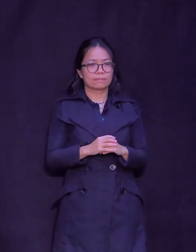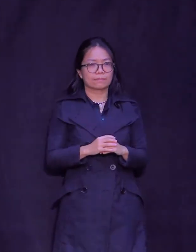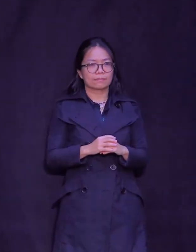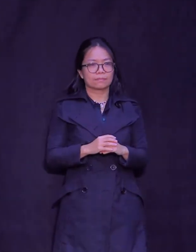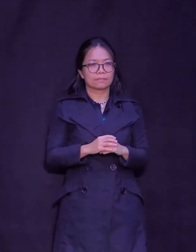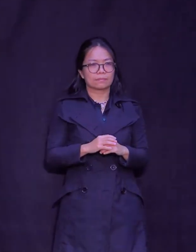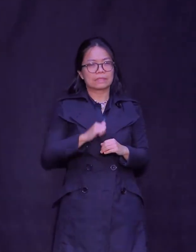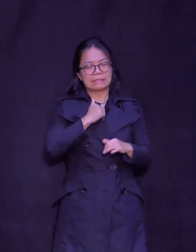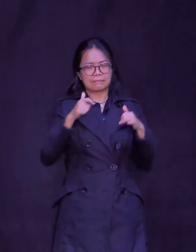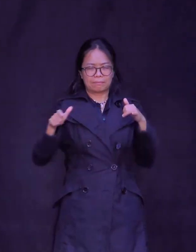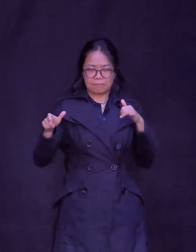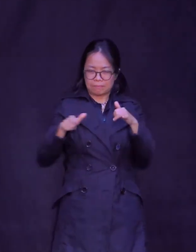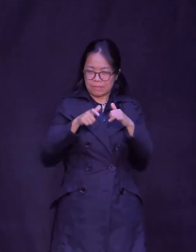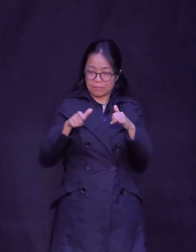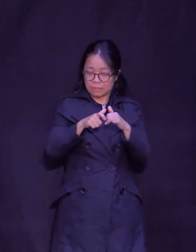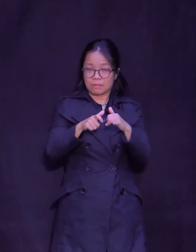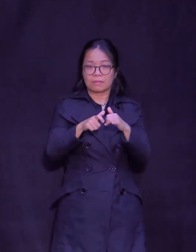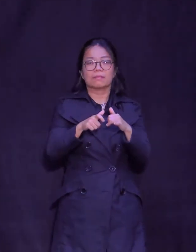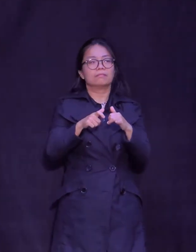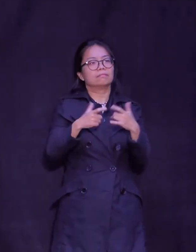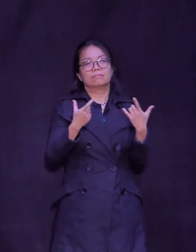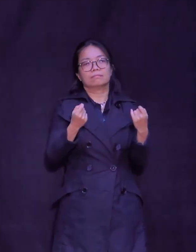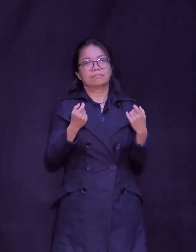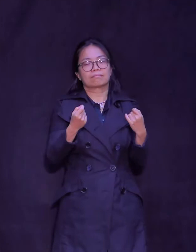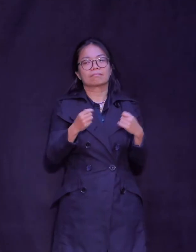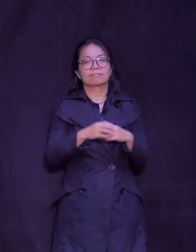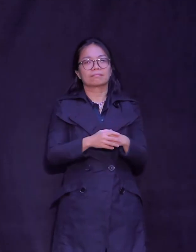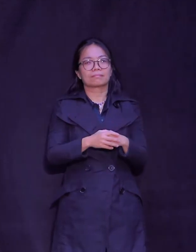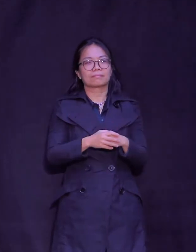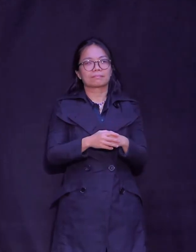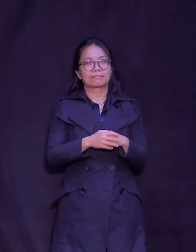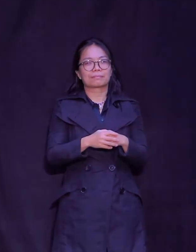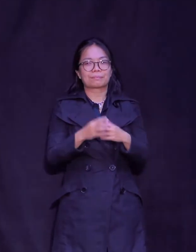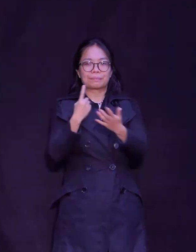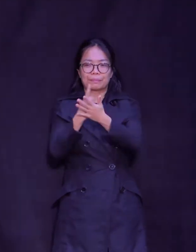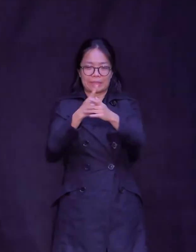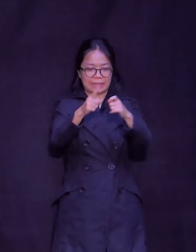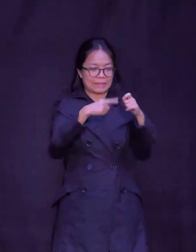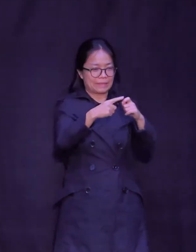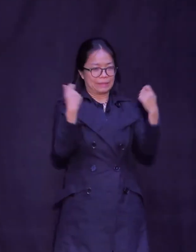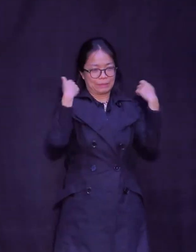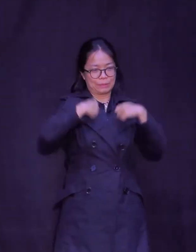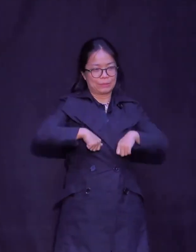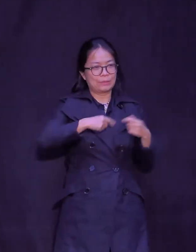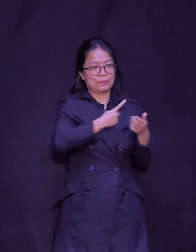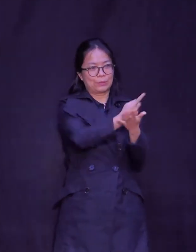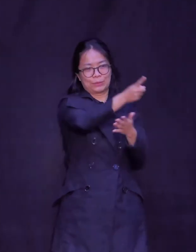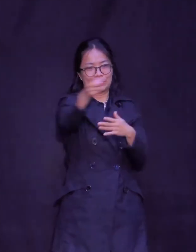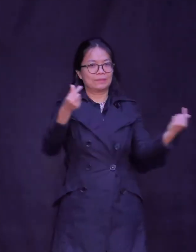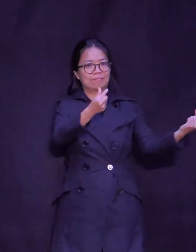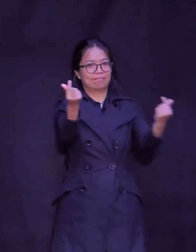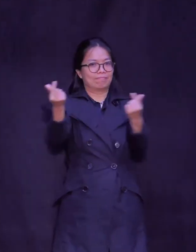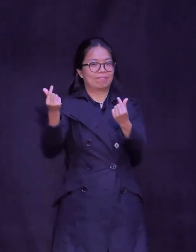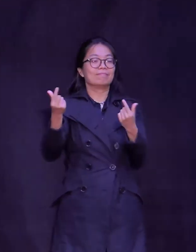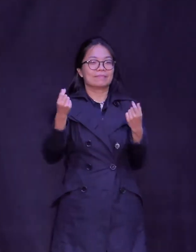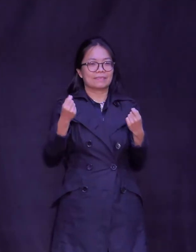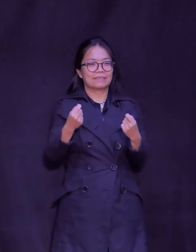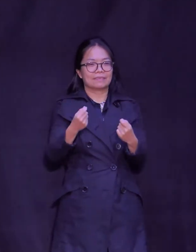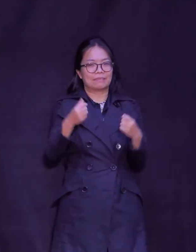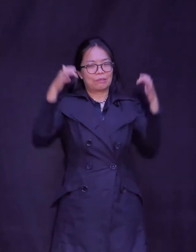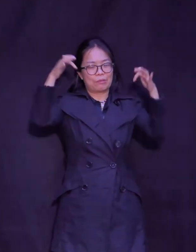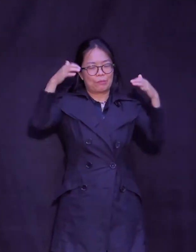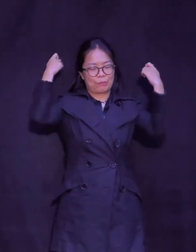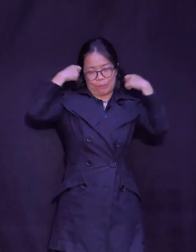其实台风来，所以一样，每一个人的装扮就像各位现在这样子，穿着雨